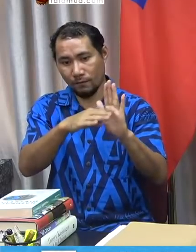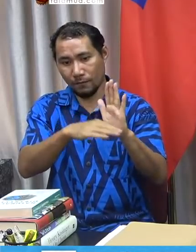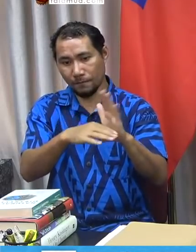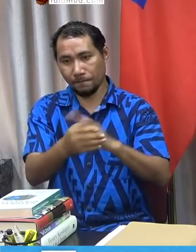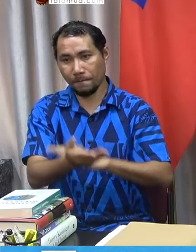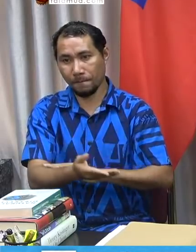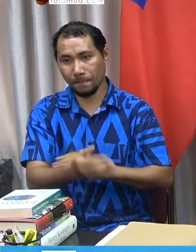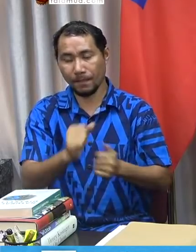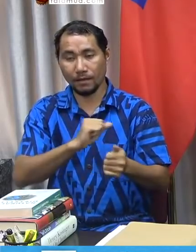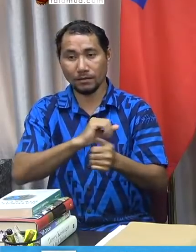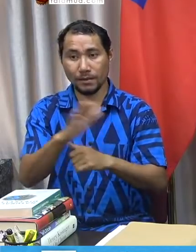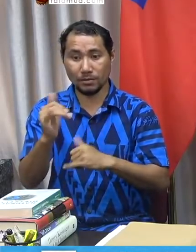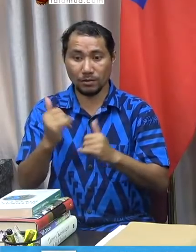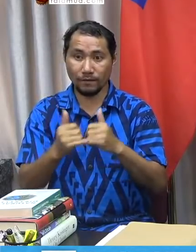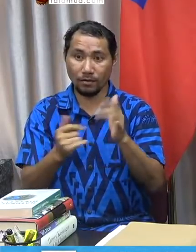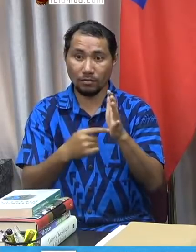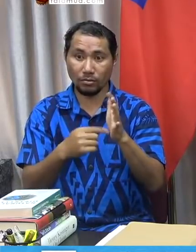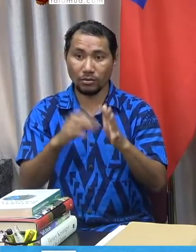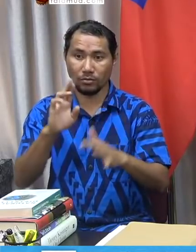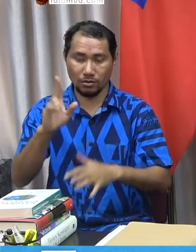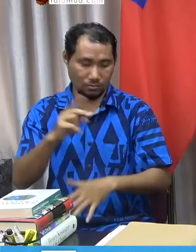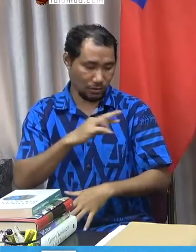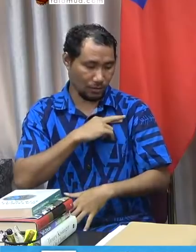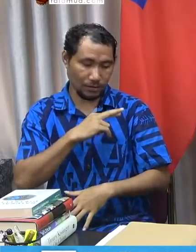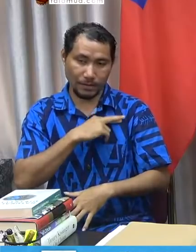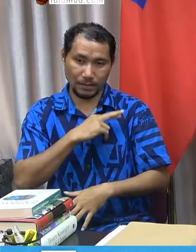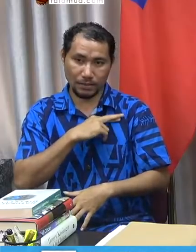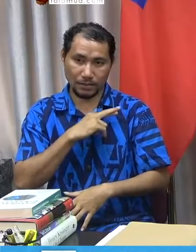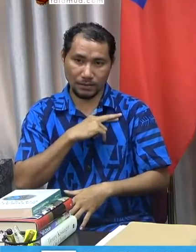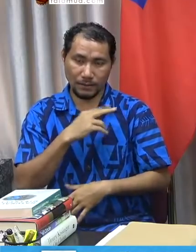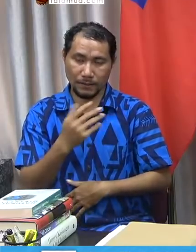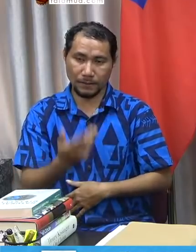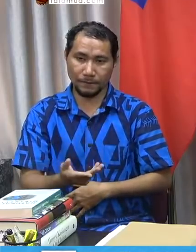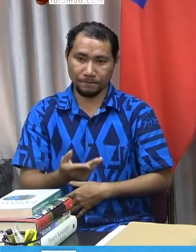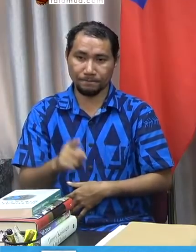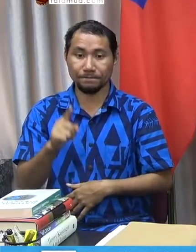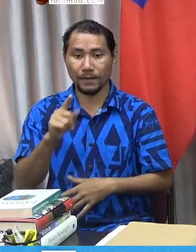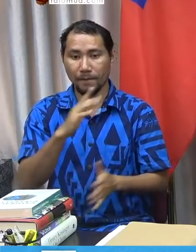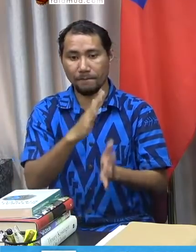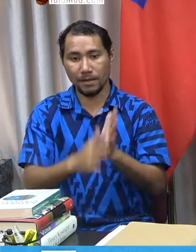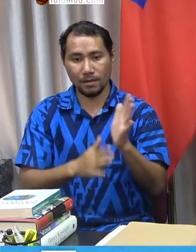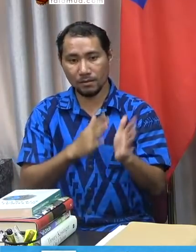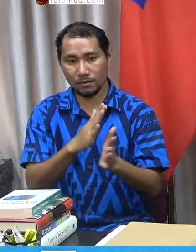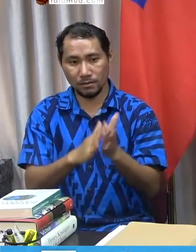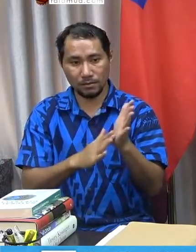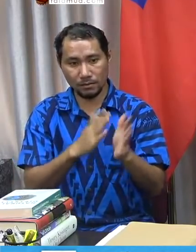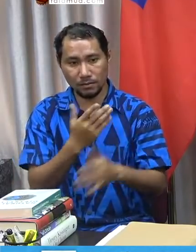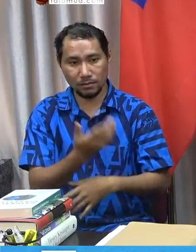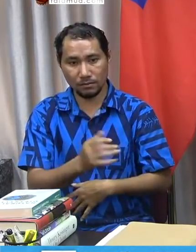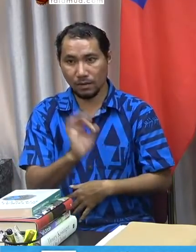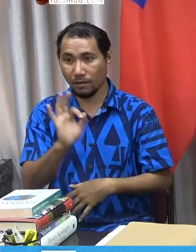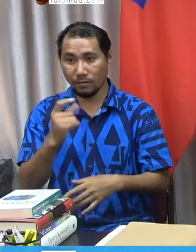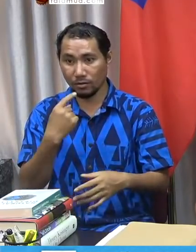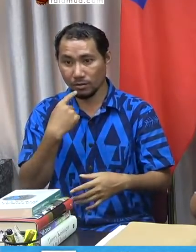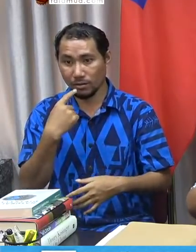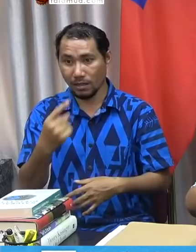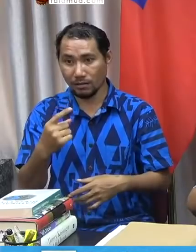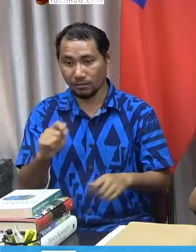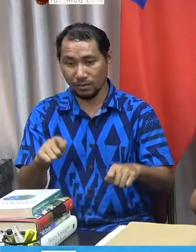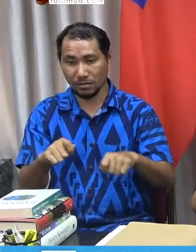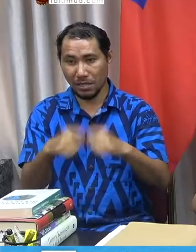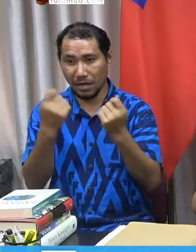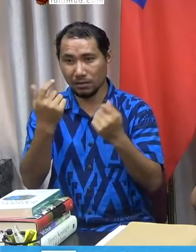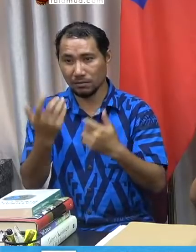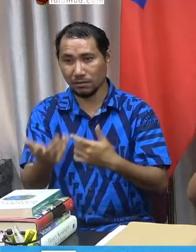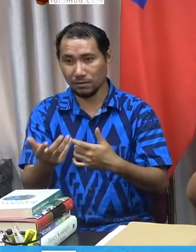le tu tau le o to finga. O le wingal na o la o tele fa pe atu o se lu I fo ile